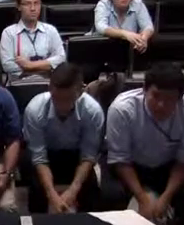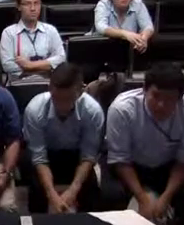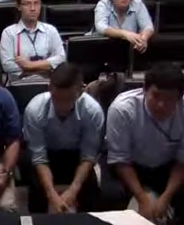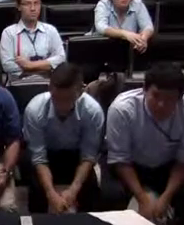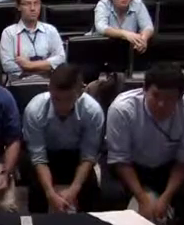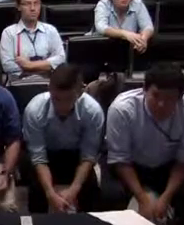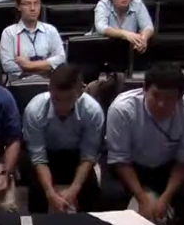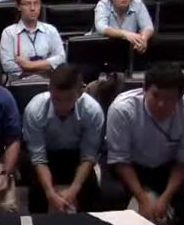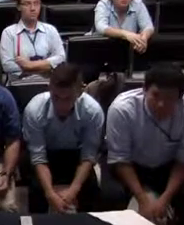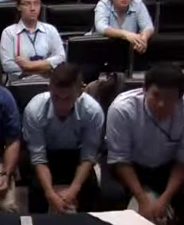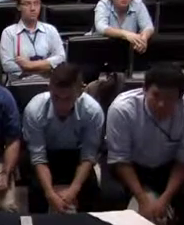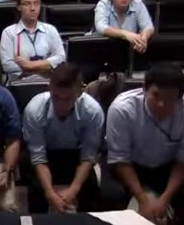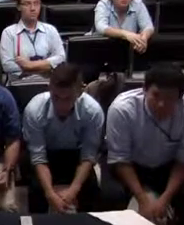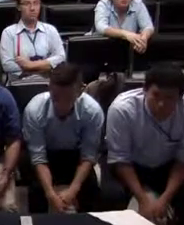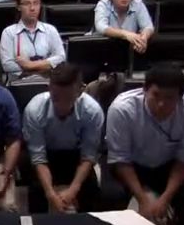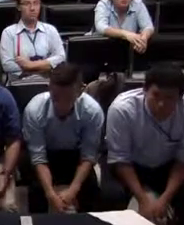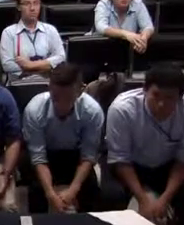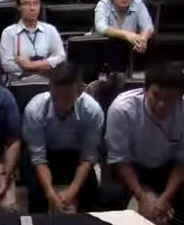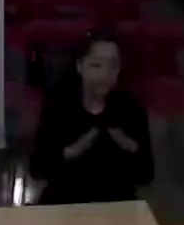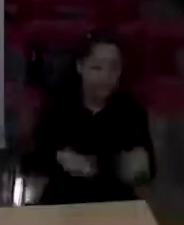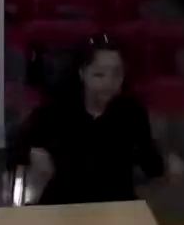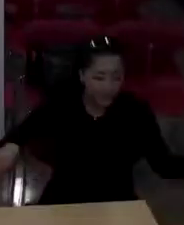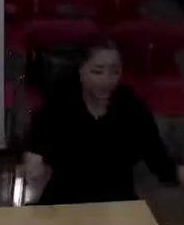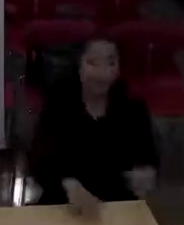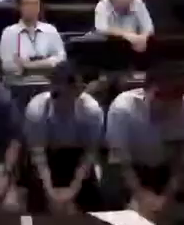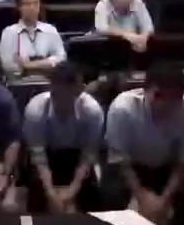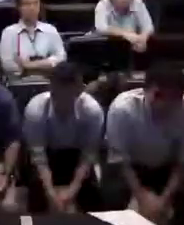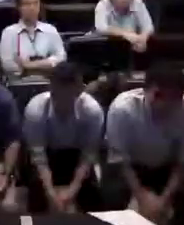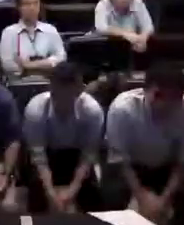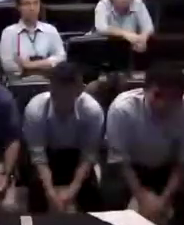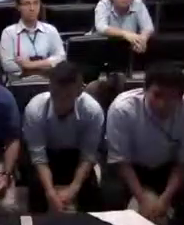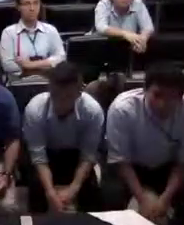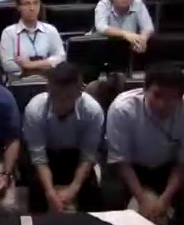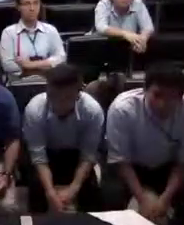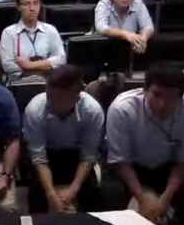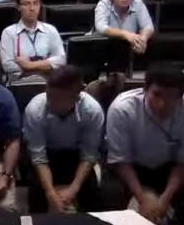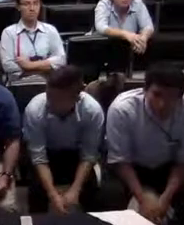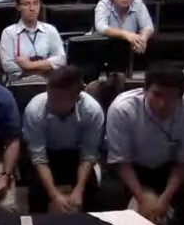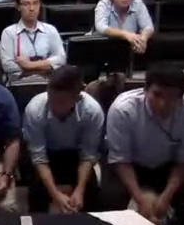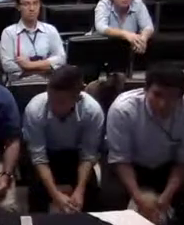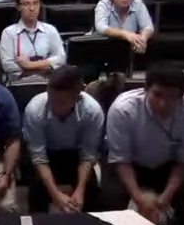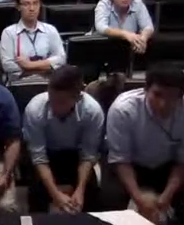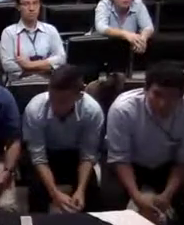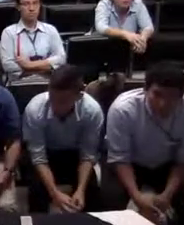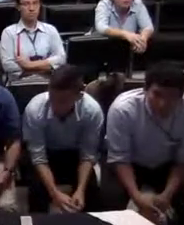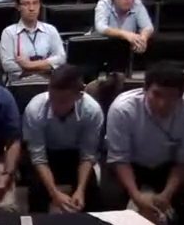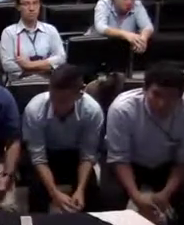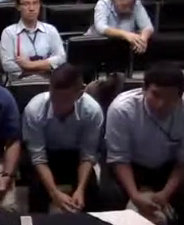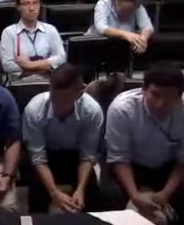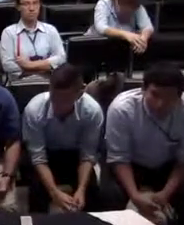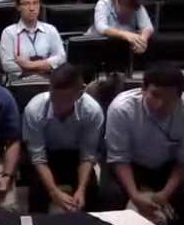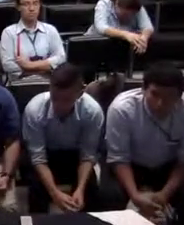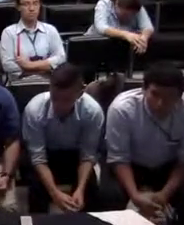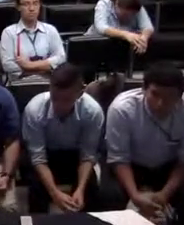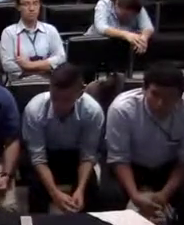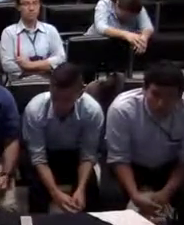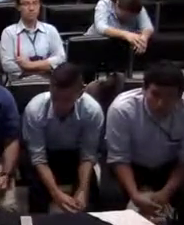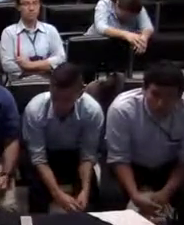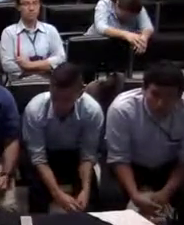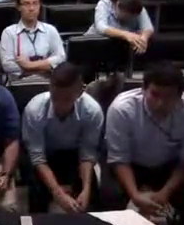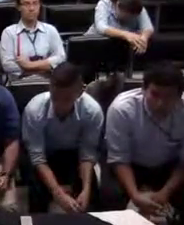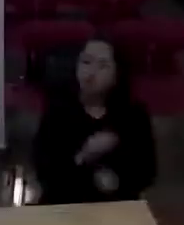lengua materna y la manejan, también tenemos sordos que no manejan la lengua de señas perfectamente. Necesitamos que nos apoyen en